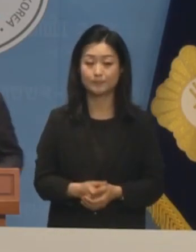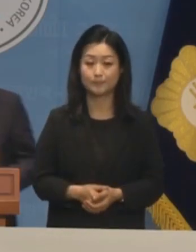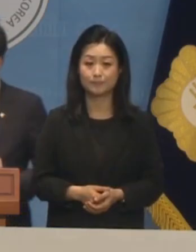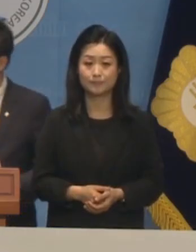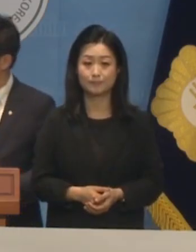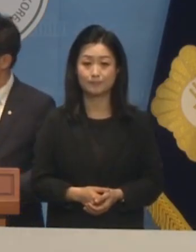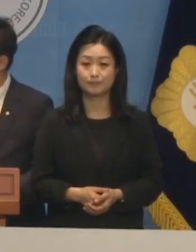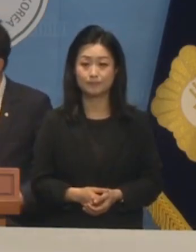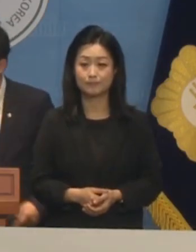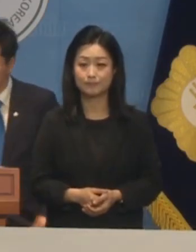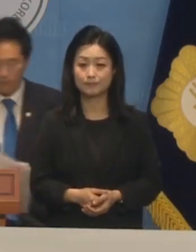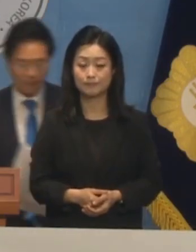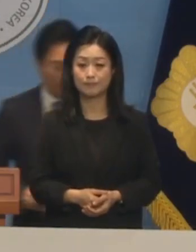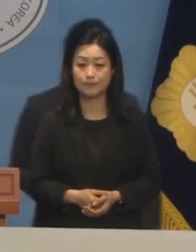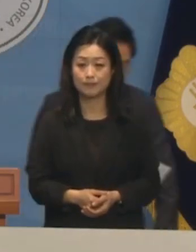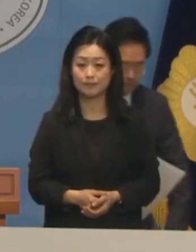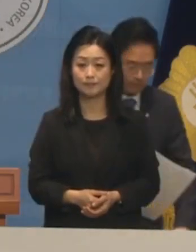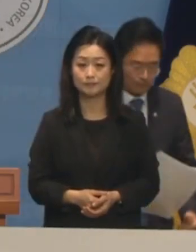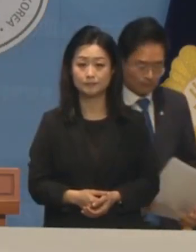주시겠습니다.